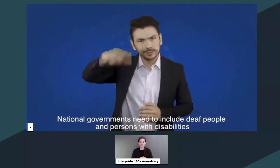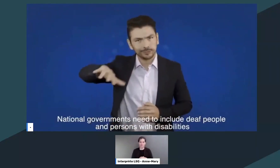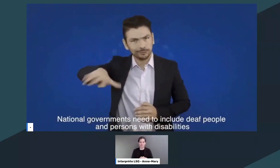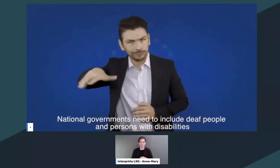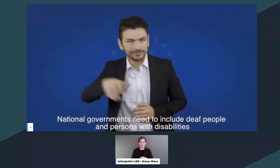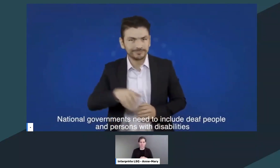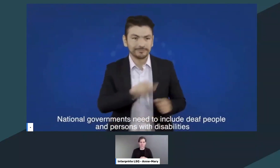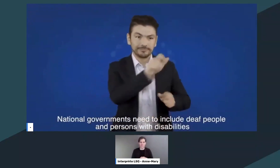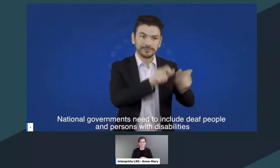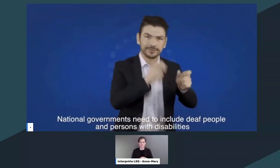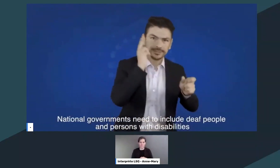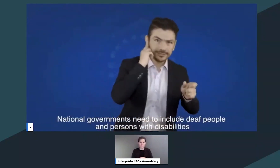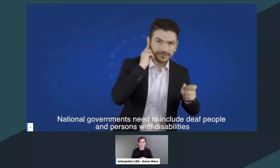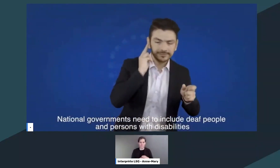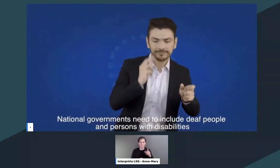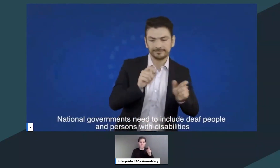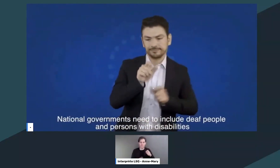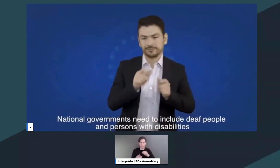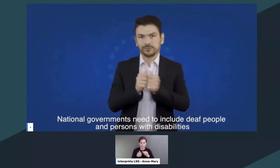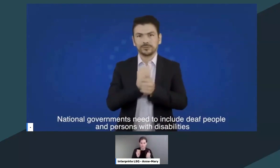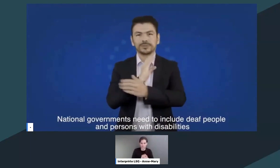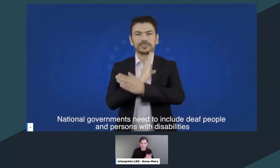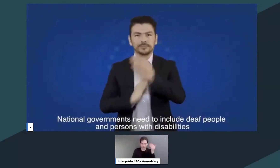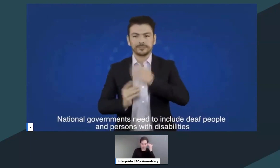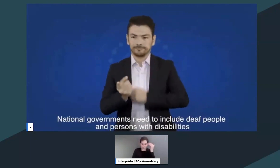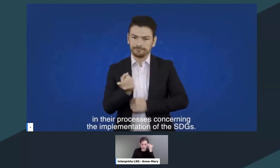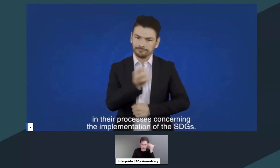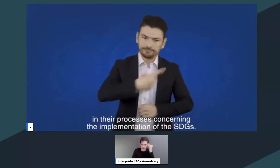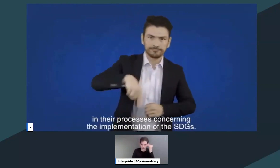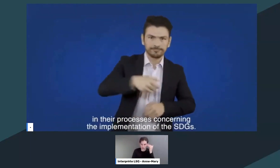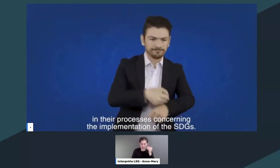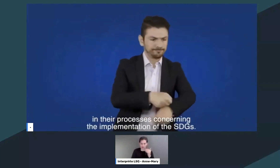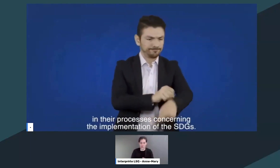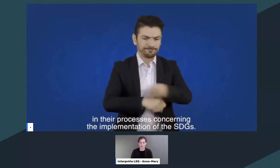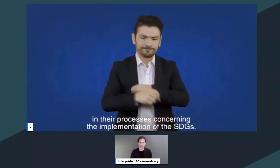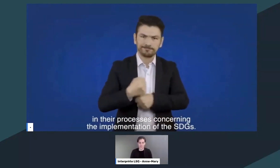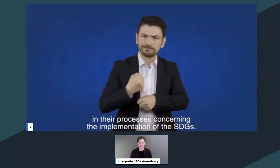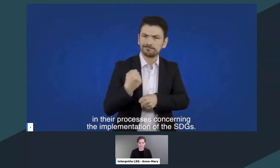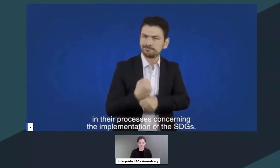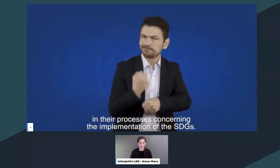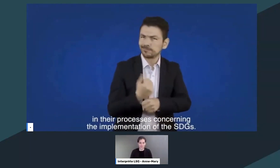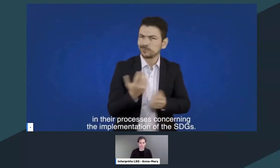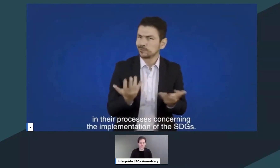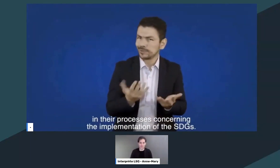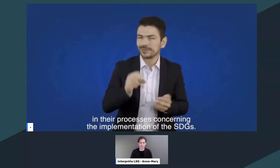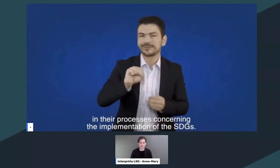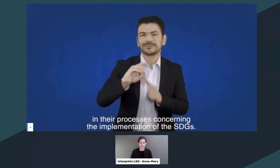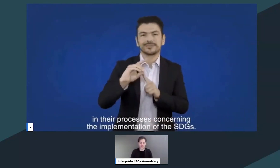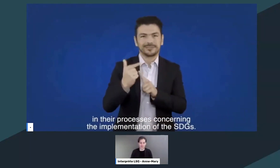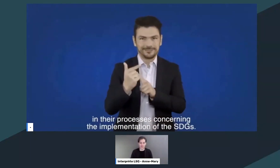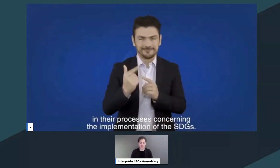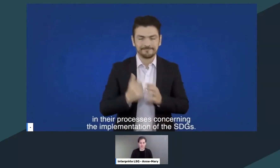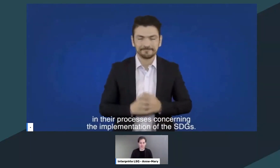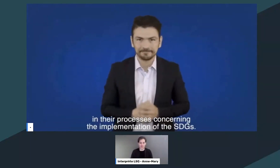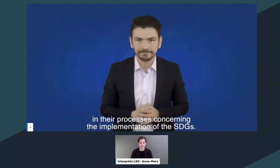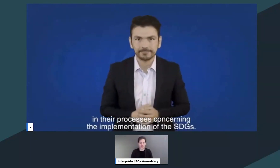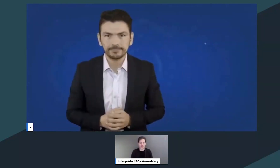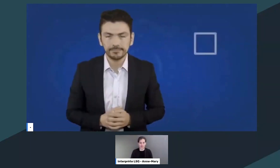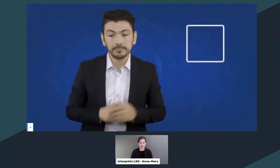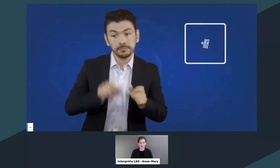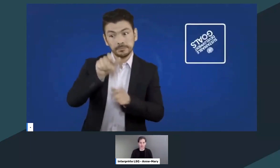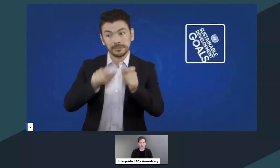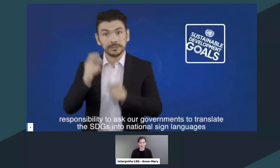Les gouvernements nationaux ont besoin de faire impliquer les personnes sourdes et les personnes avec